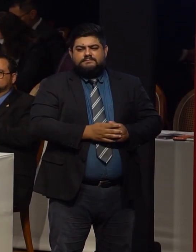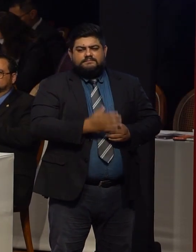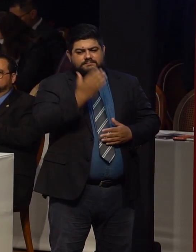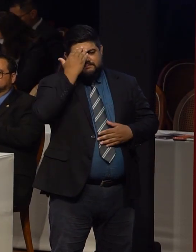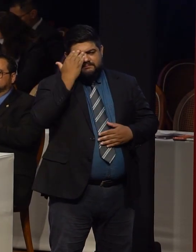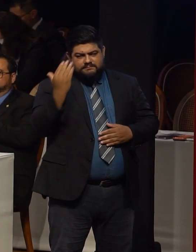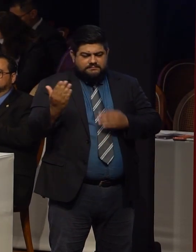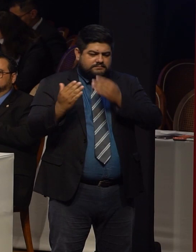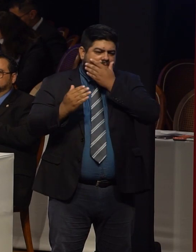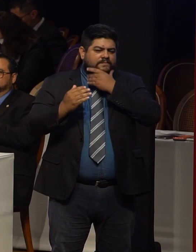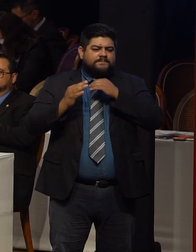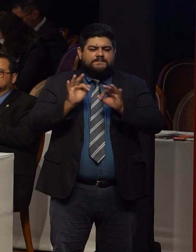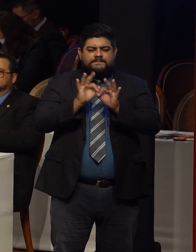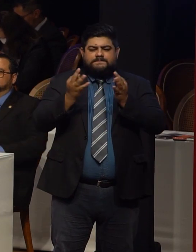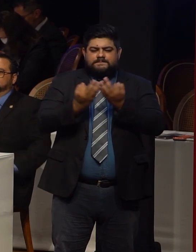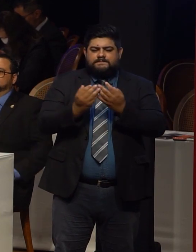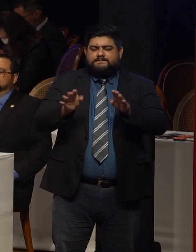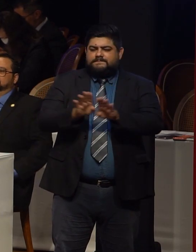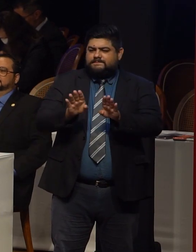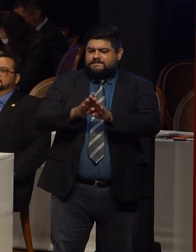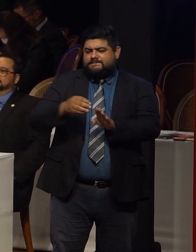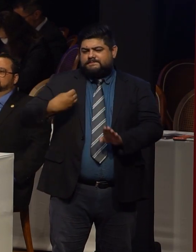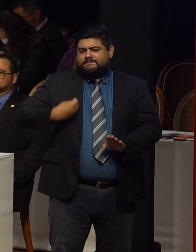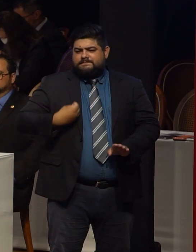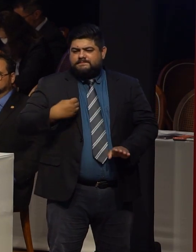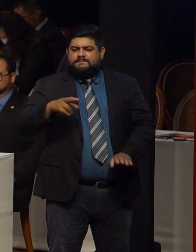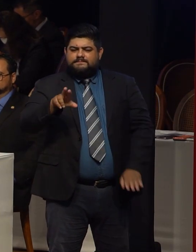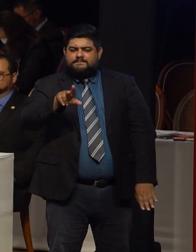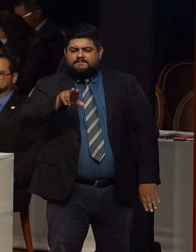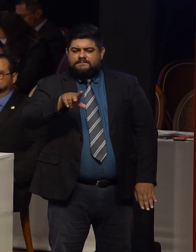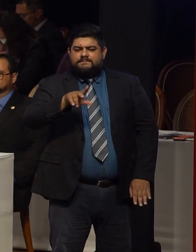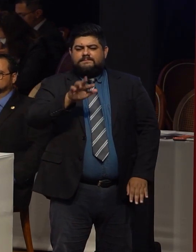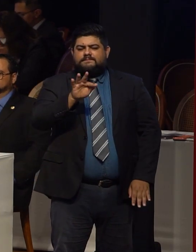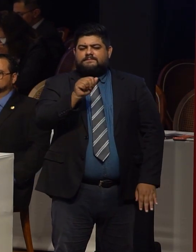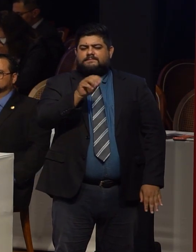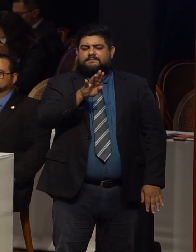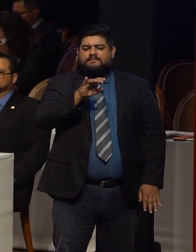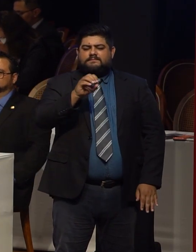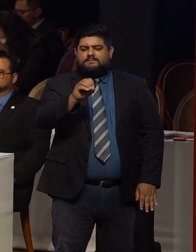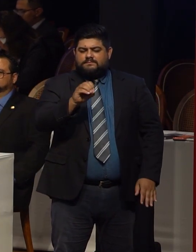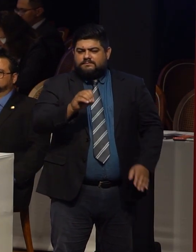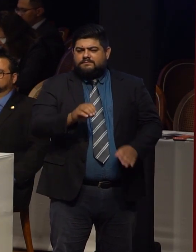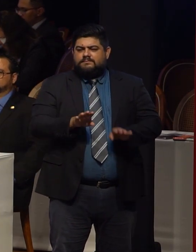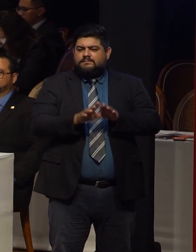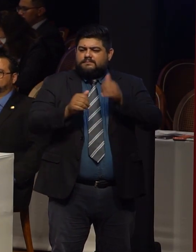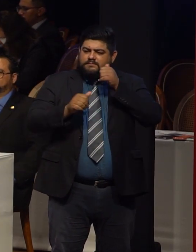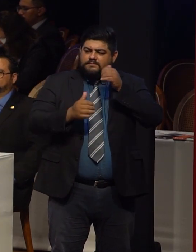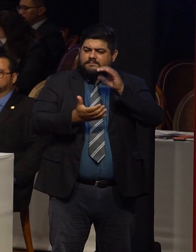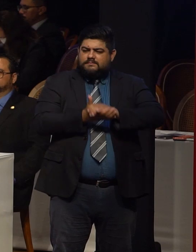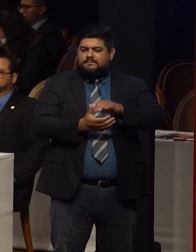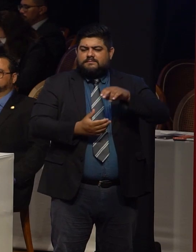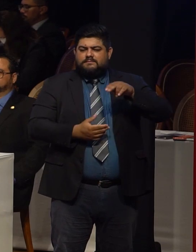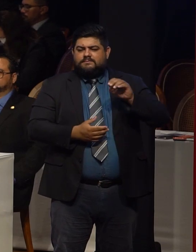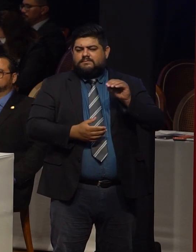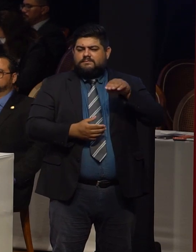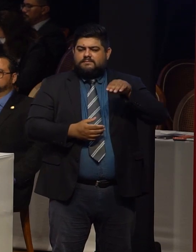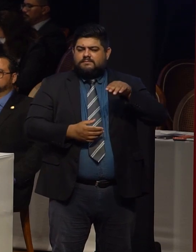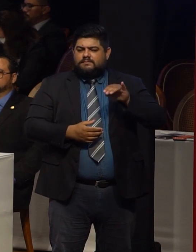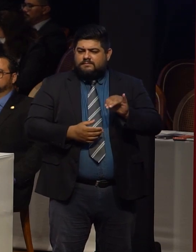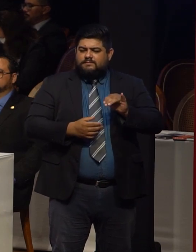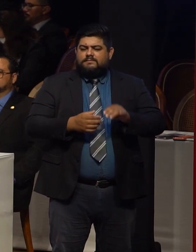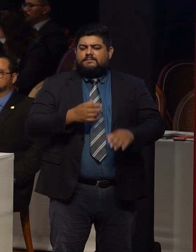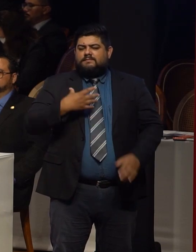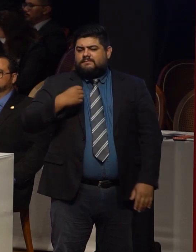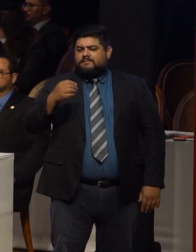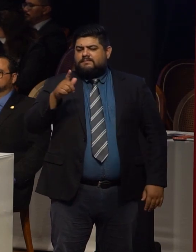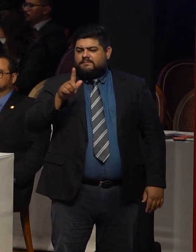Agradecer a minha família que aqui está também, meu irmão Fábio Gonçalves, minha esposa Noemi, meus filhos